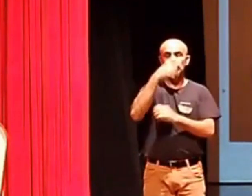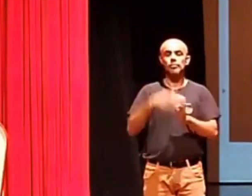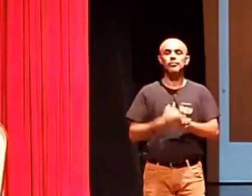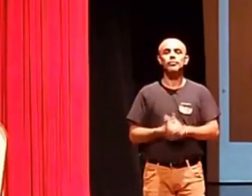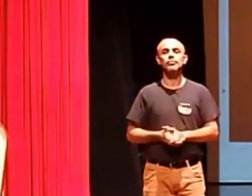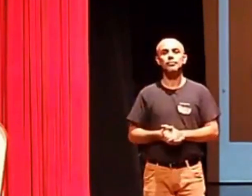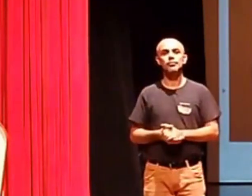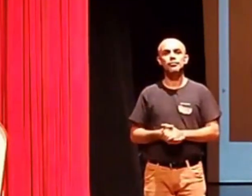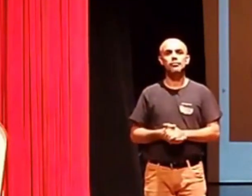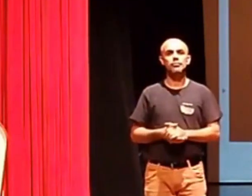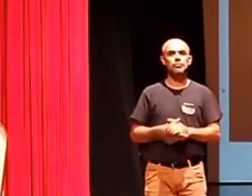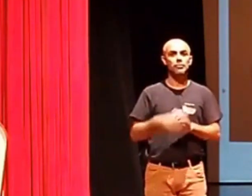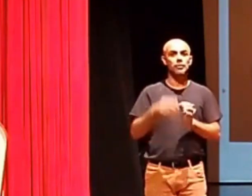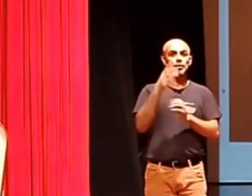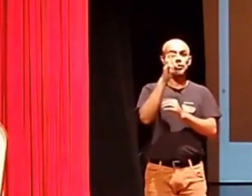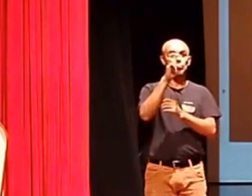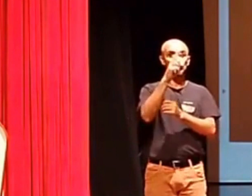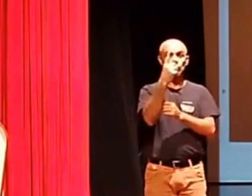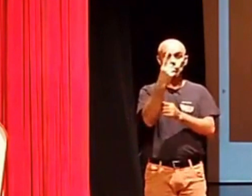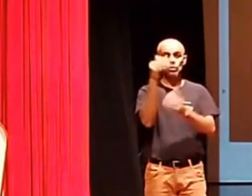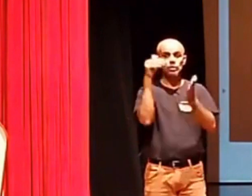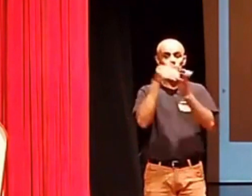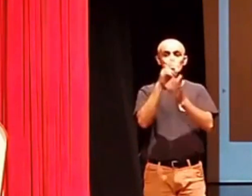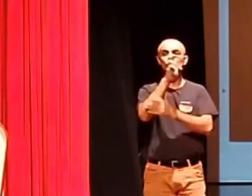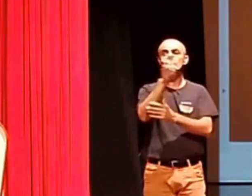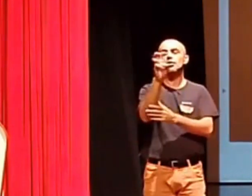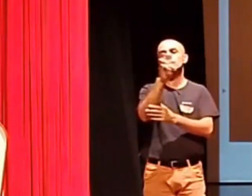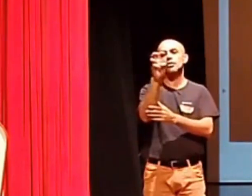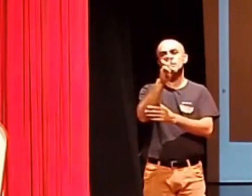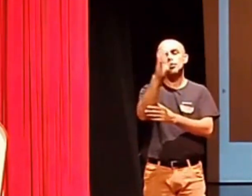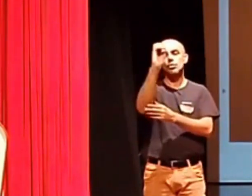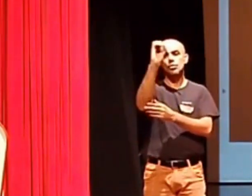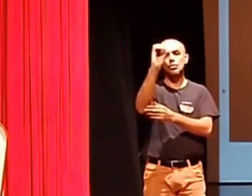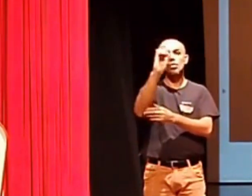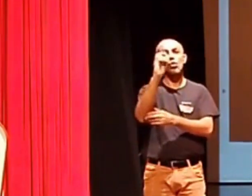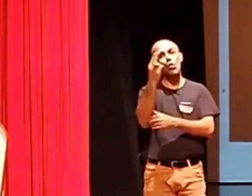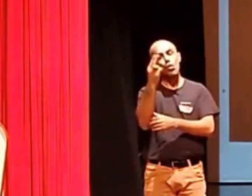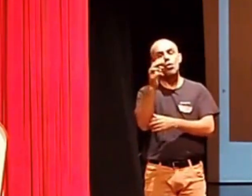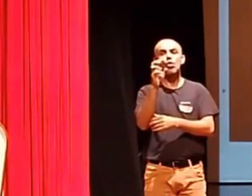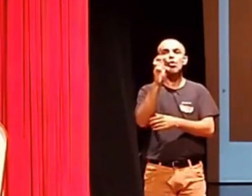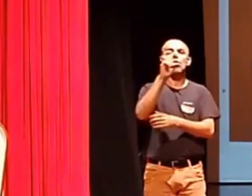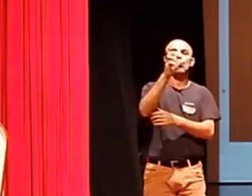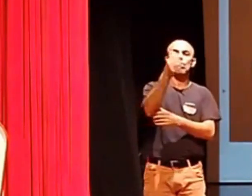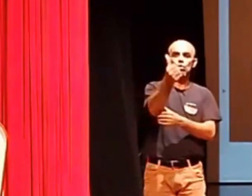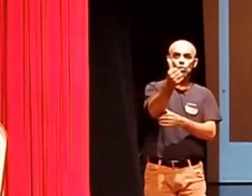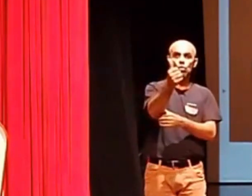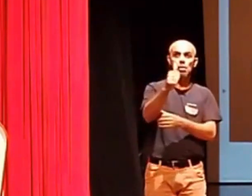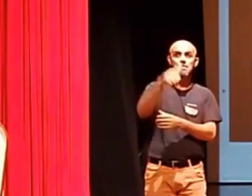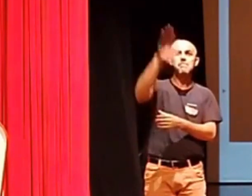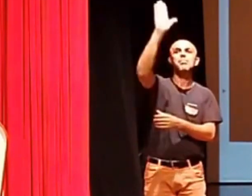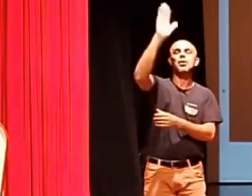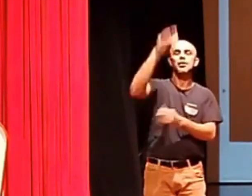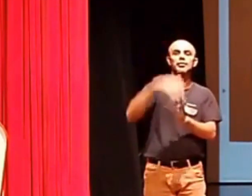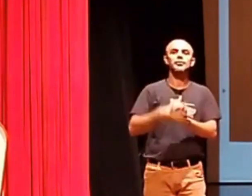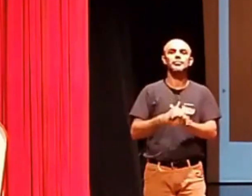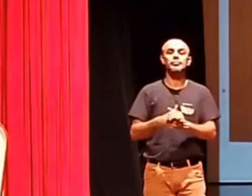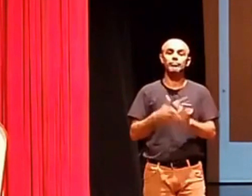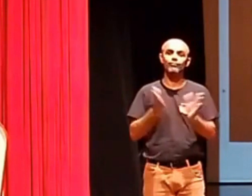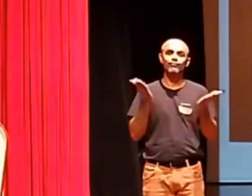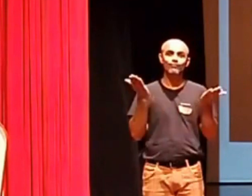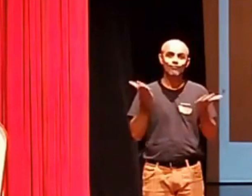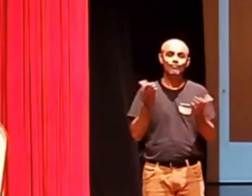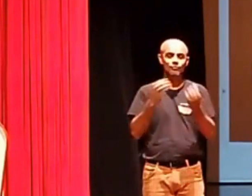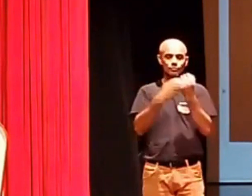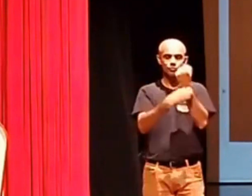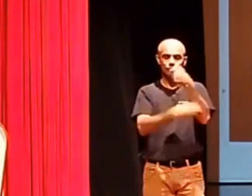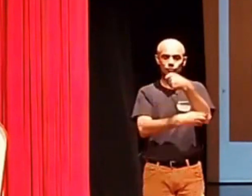Passado desses graus, de 51 graus a 55 graus, ou 56 graus ou mais, a gente já